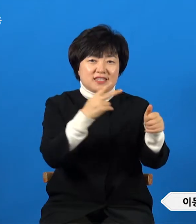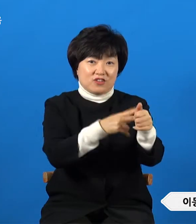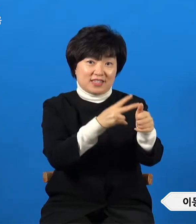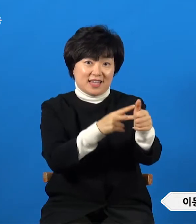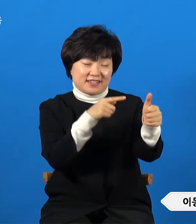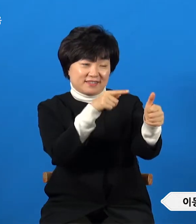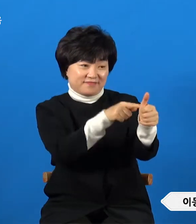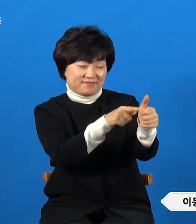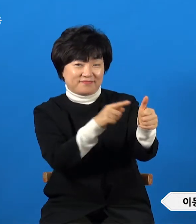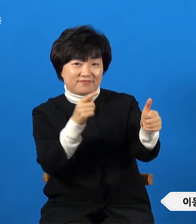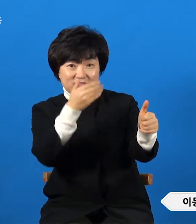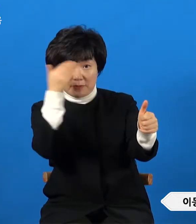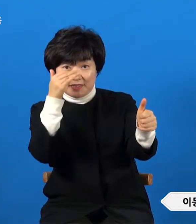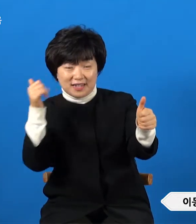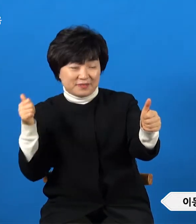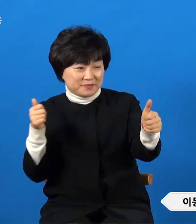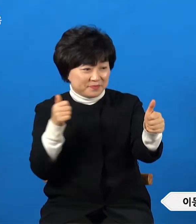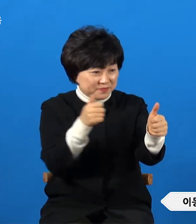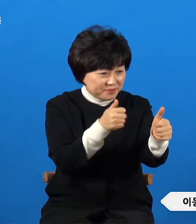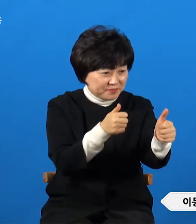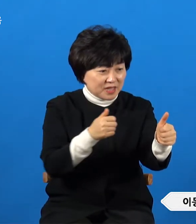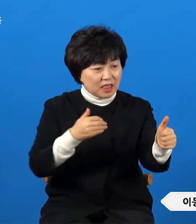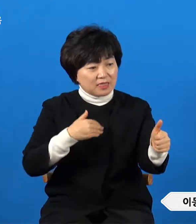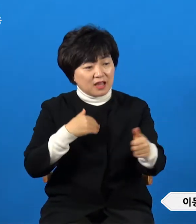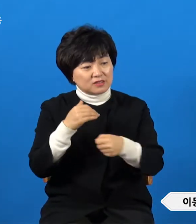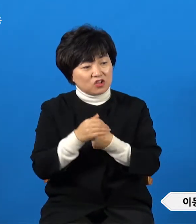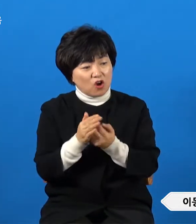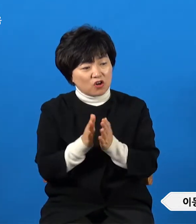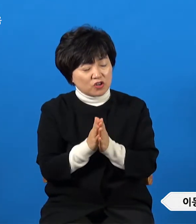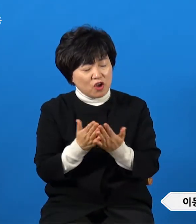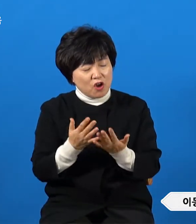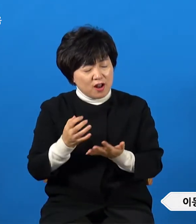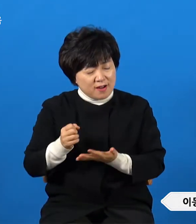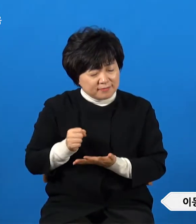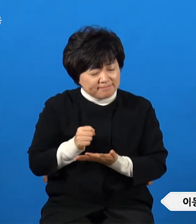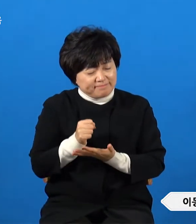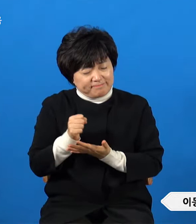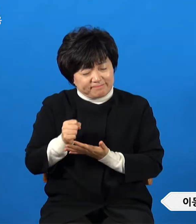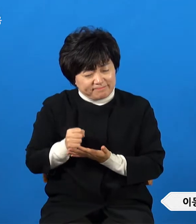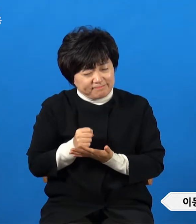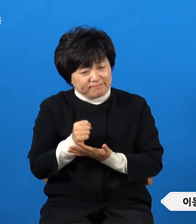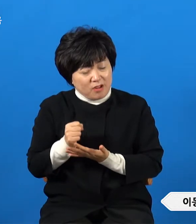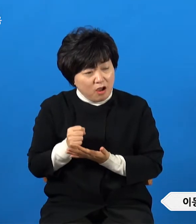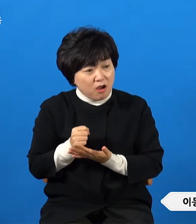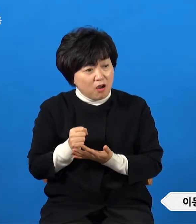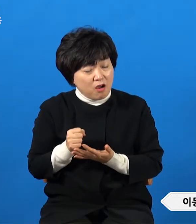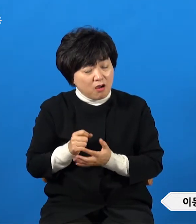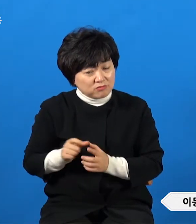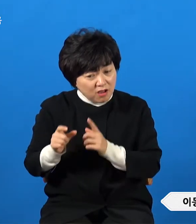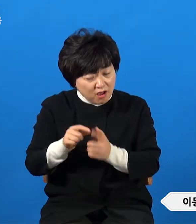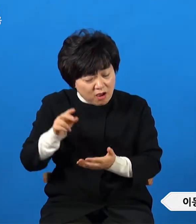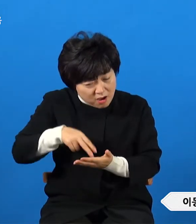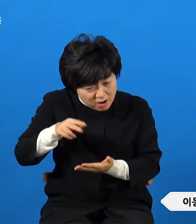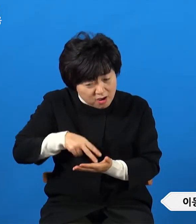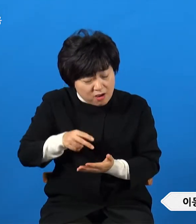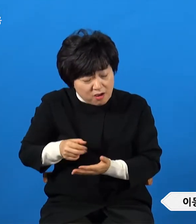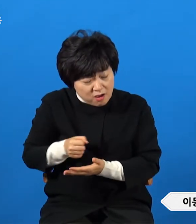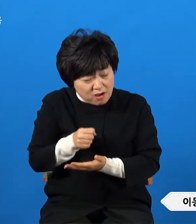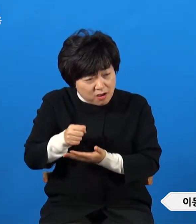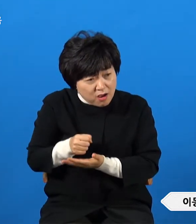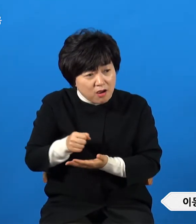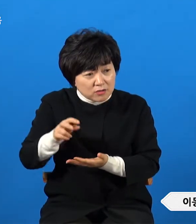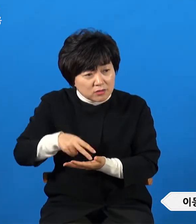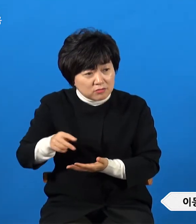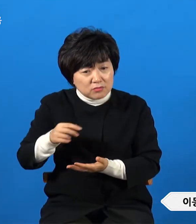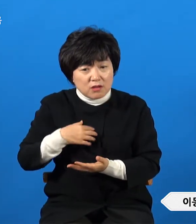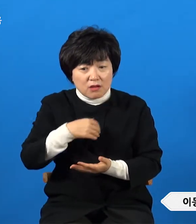선생님, 저는 이 성경 붙들고 사는데 왜 내 인생이 변하지 않아요? 내가 이렇게 성경을 붙들고 사는데 내